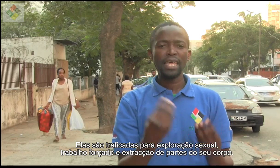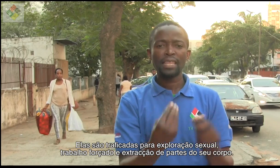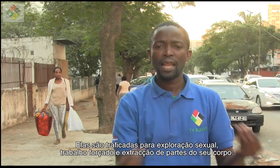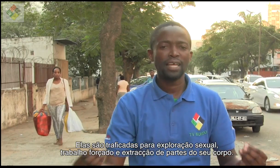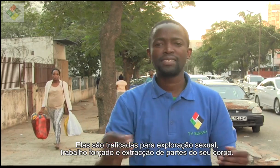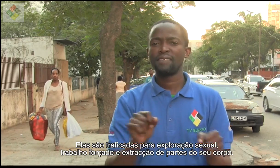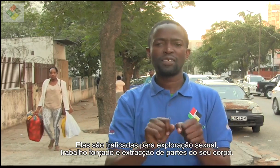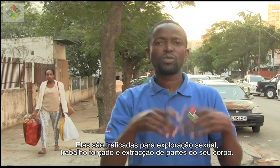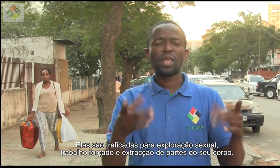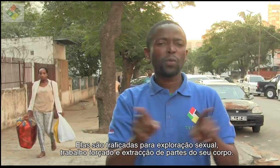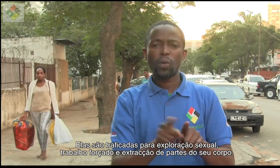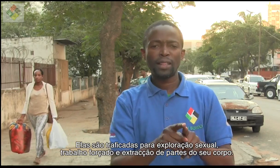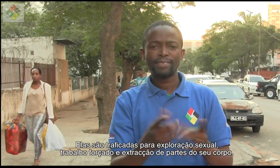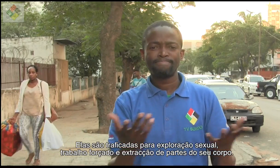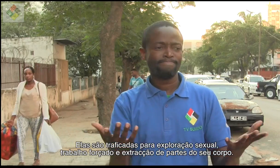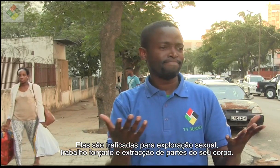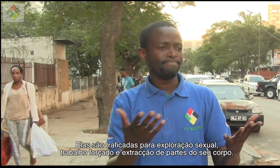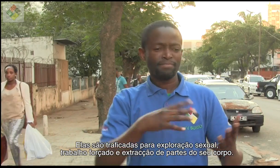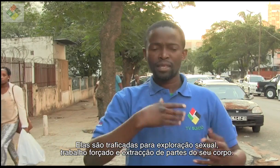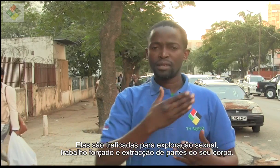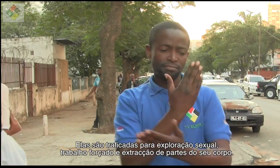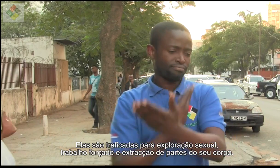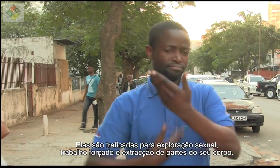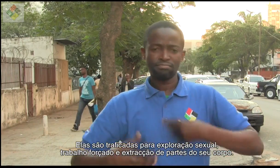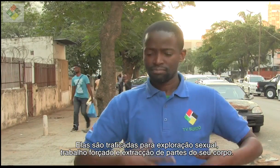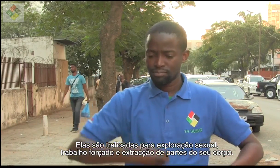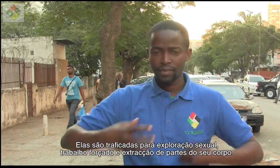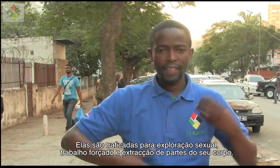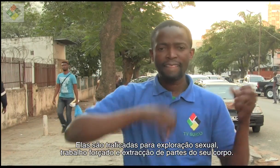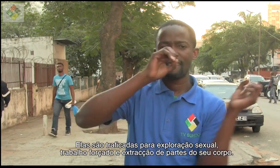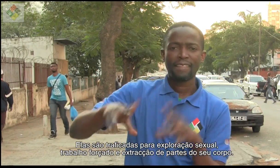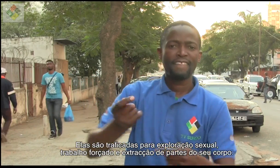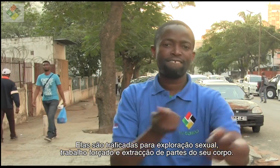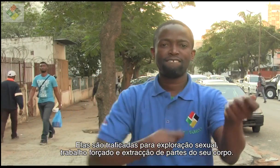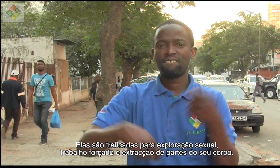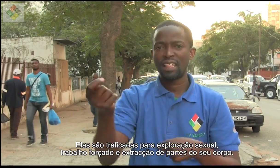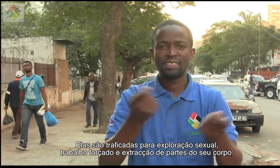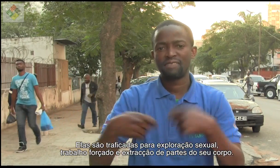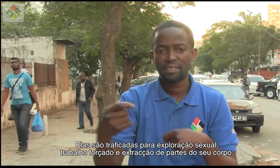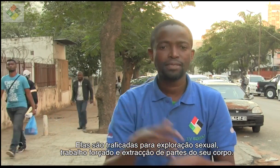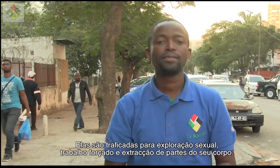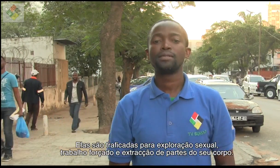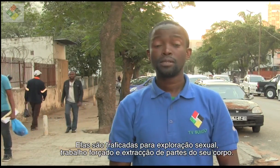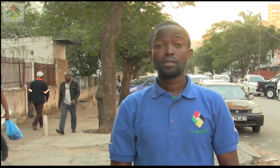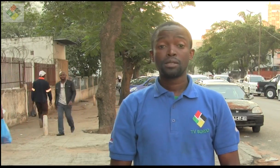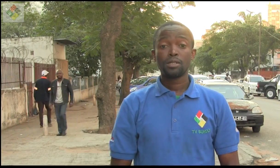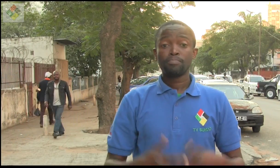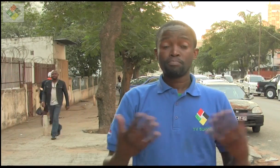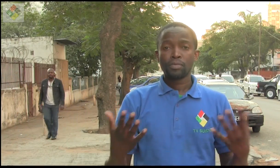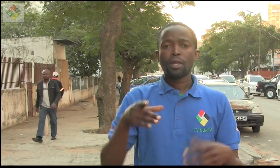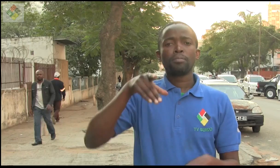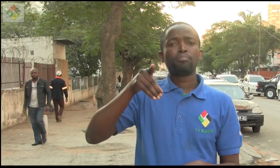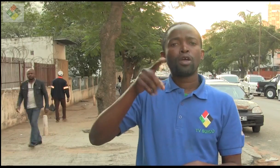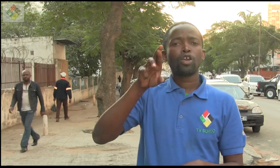Elas são traficadas para exploração sexual, trabalho forçado e extração de partes do seu corpo.